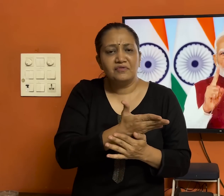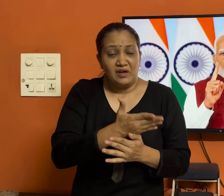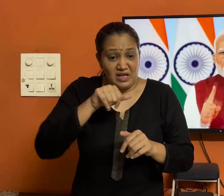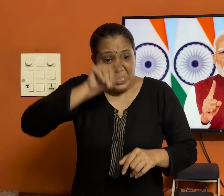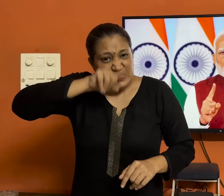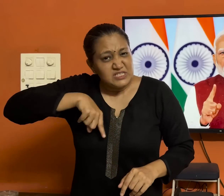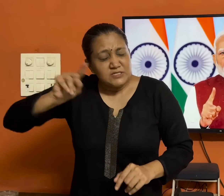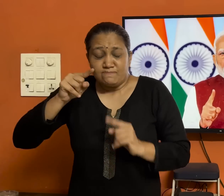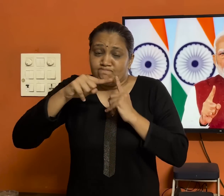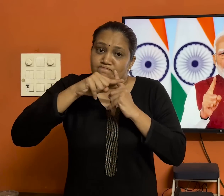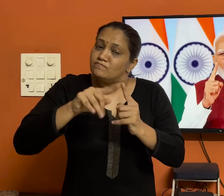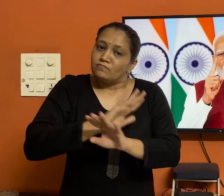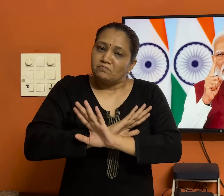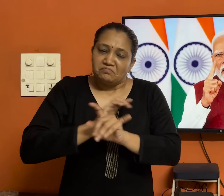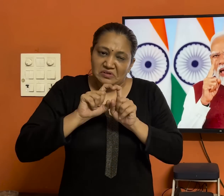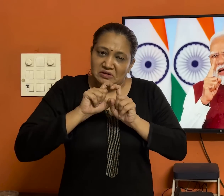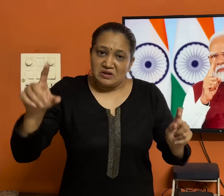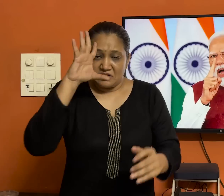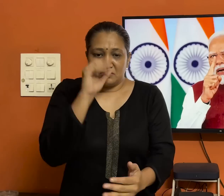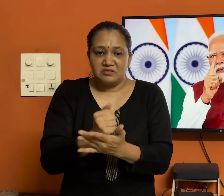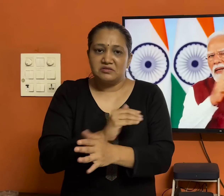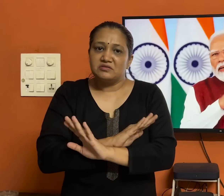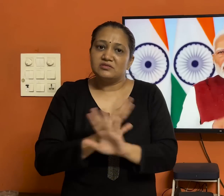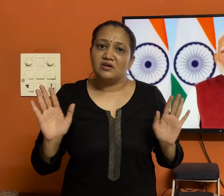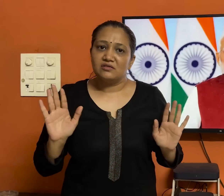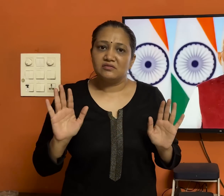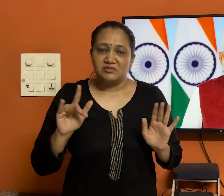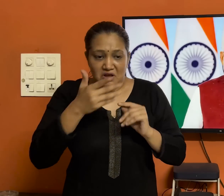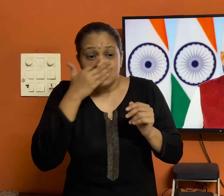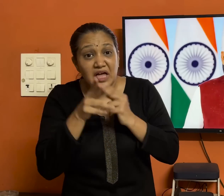भारत सटीक और निर्णायक प्रहार करे।